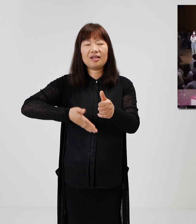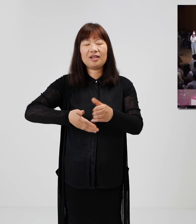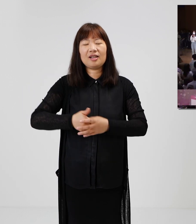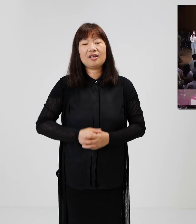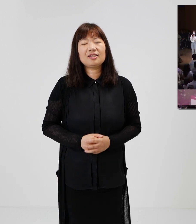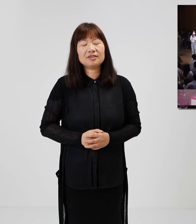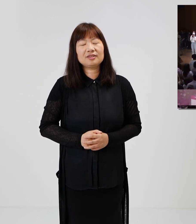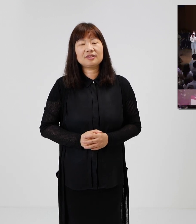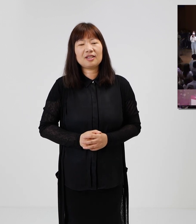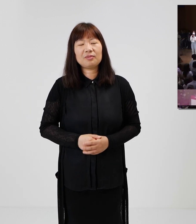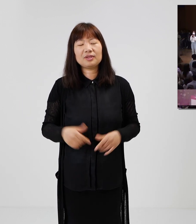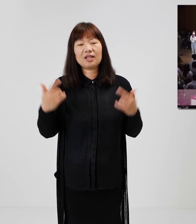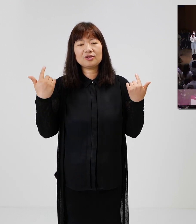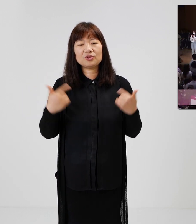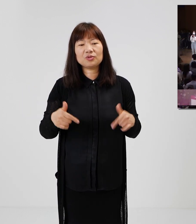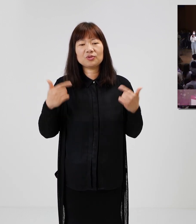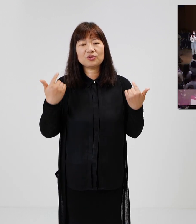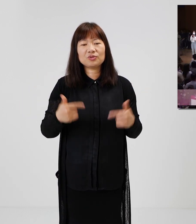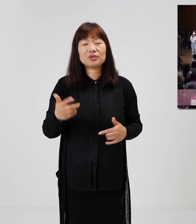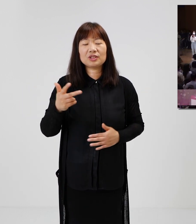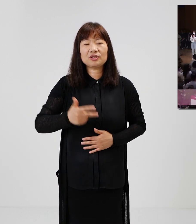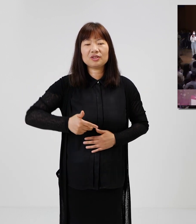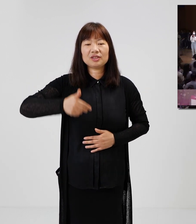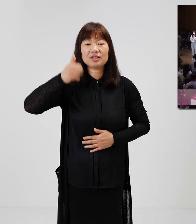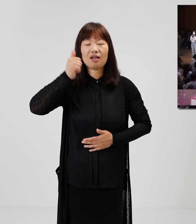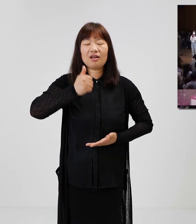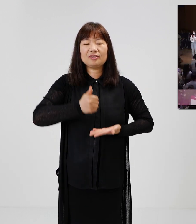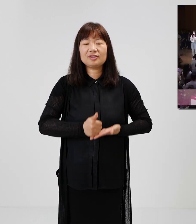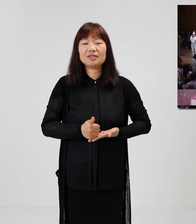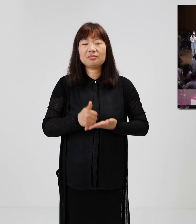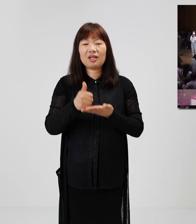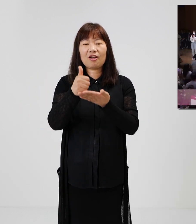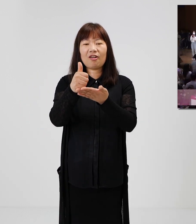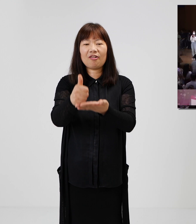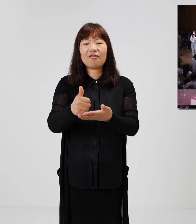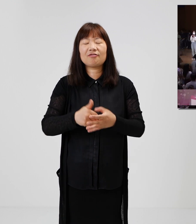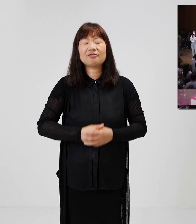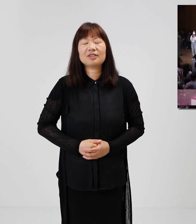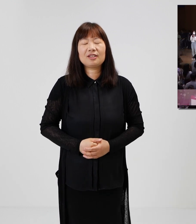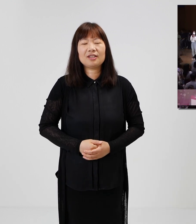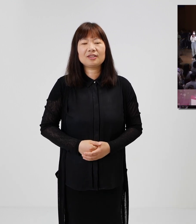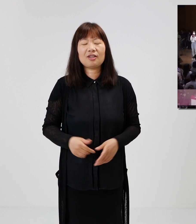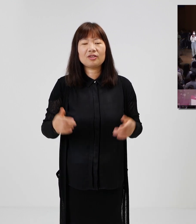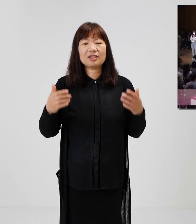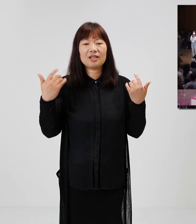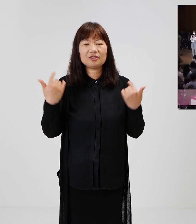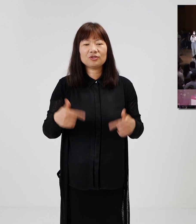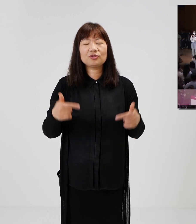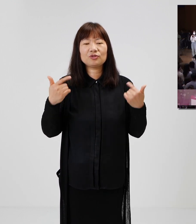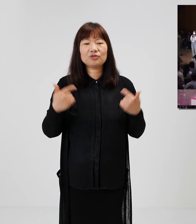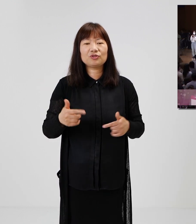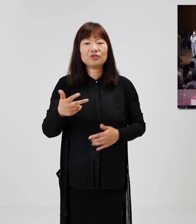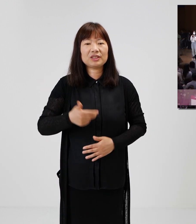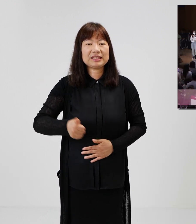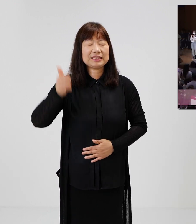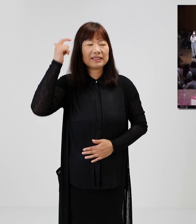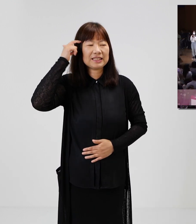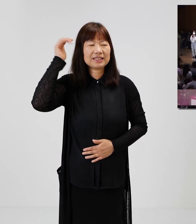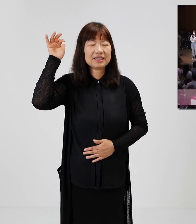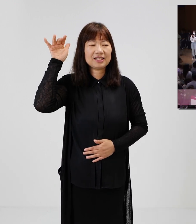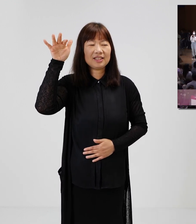삽시다. 날마다 주를 섬기며 언제나